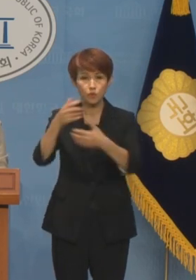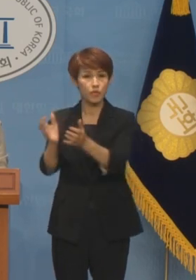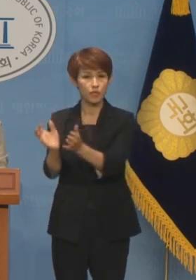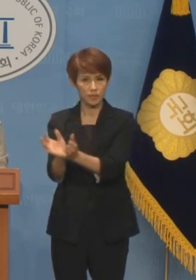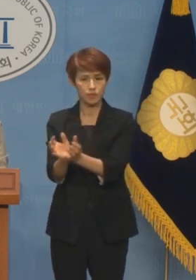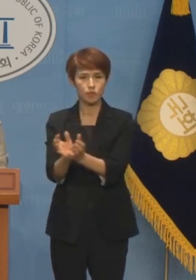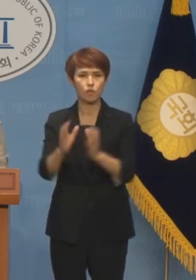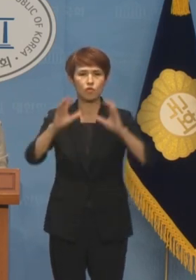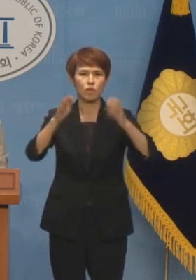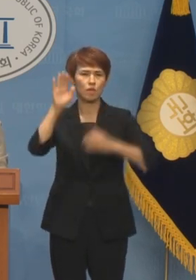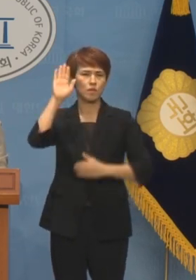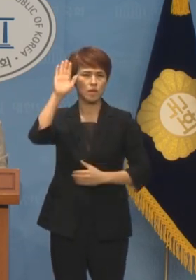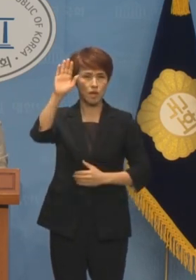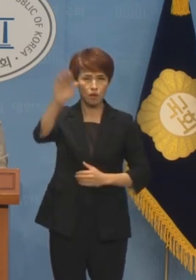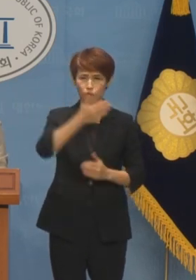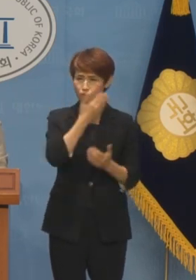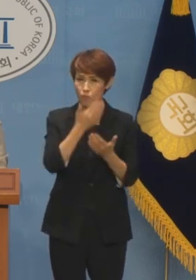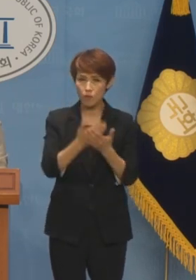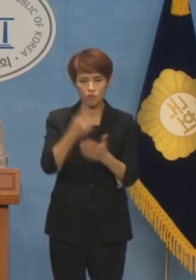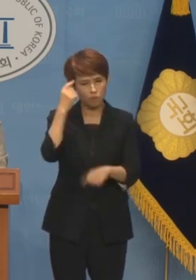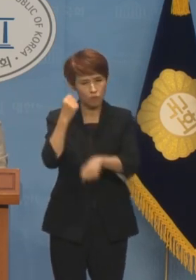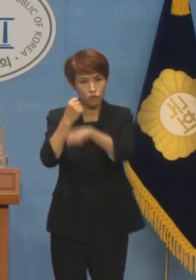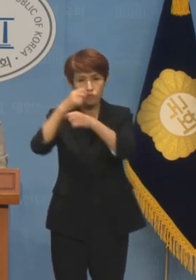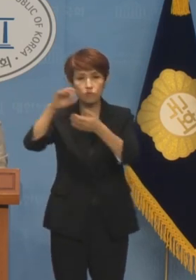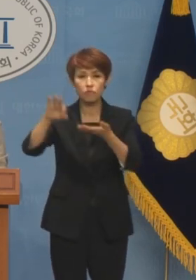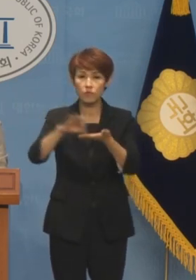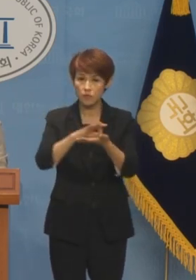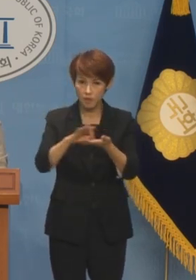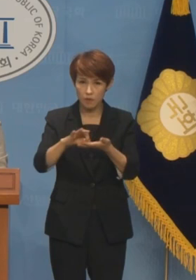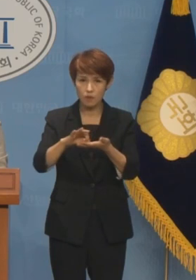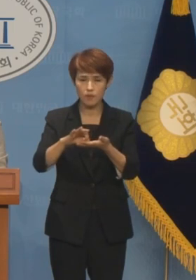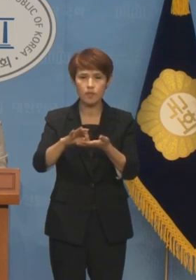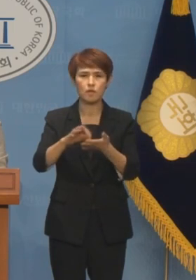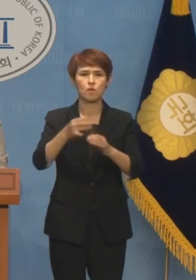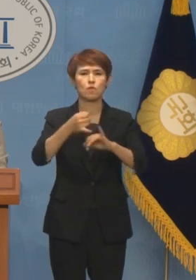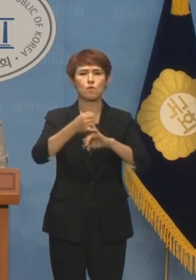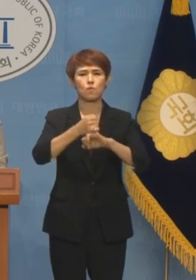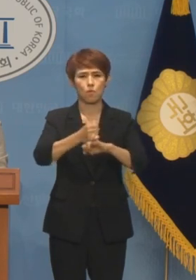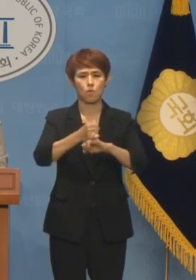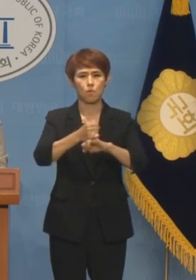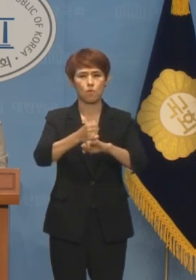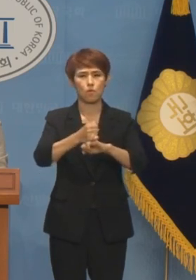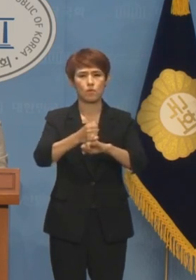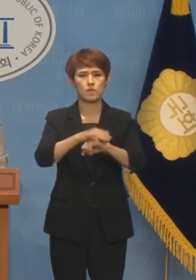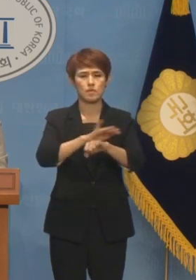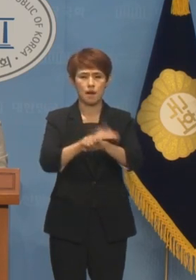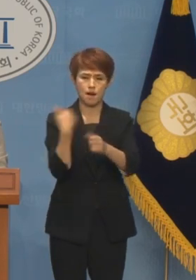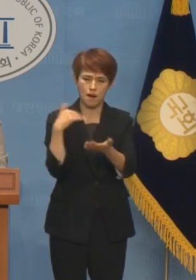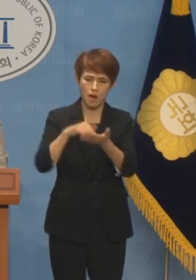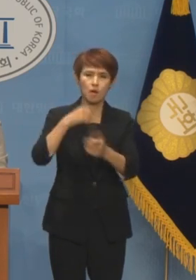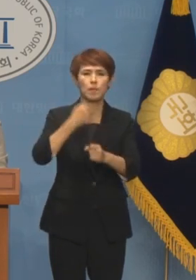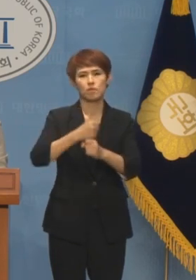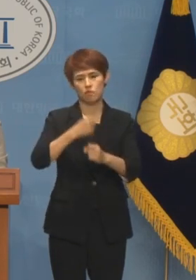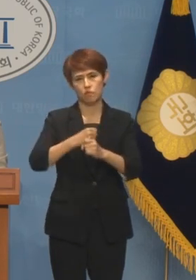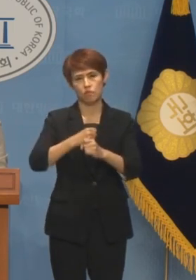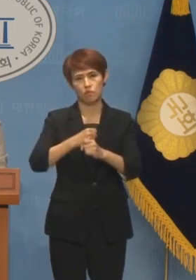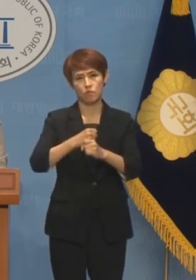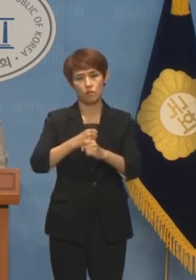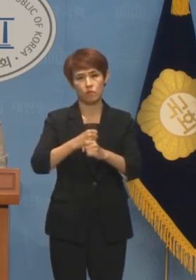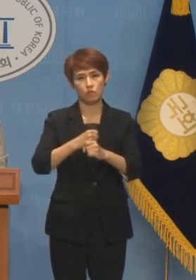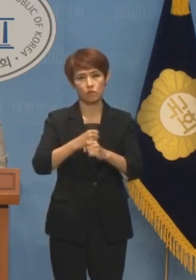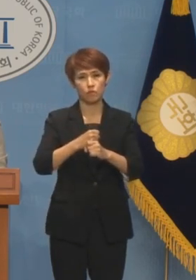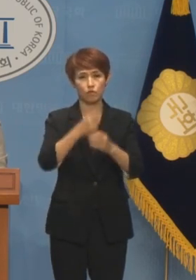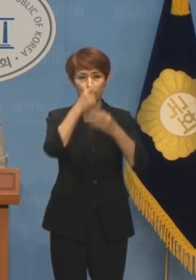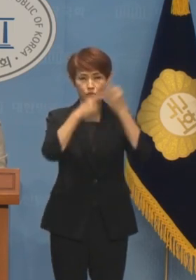더불어민주당은 국가의 미래 먹거리가 걸린 R&D 예산을 반드시 제대로 돌려놓아 윤석열 정부가